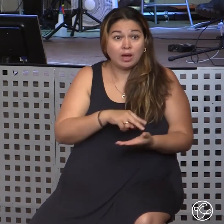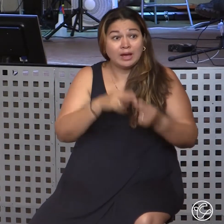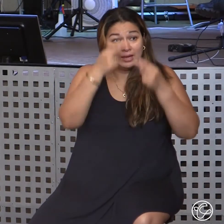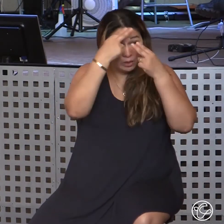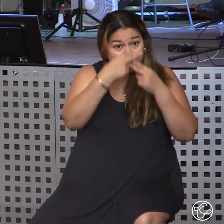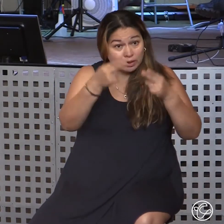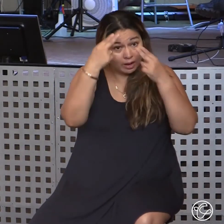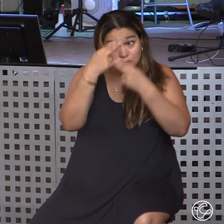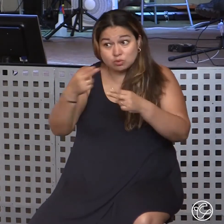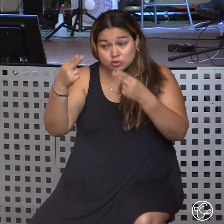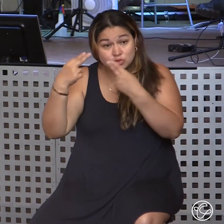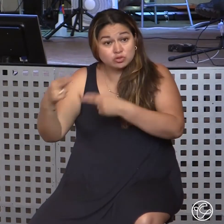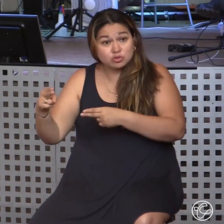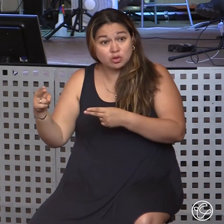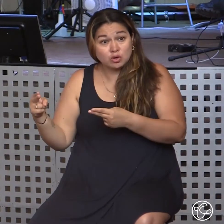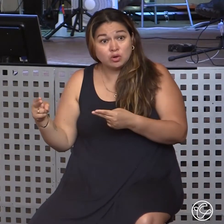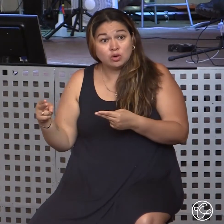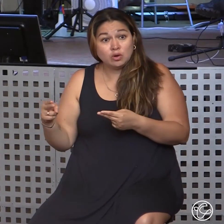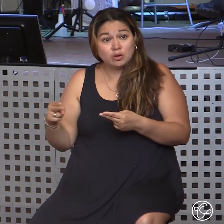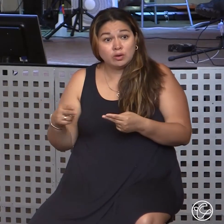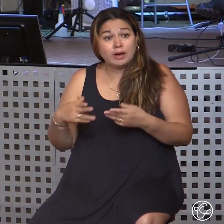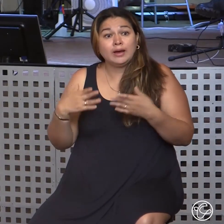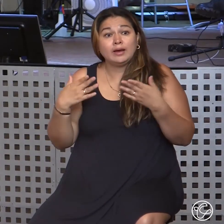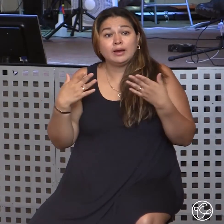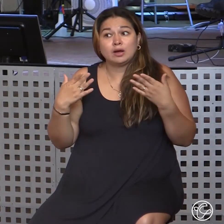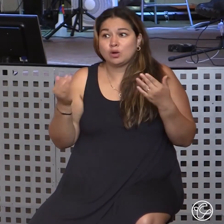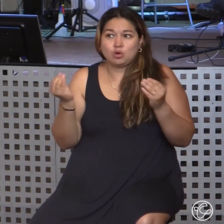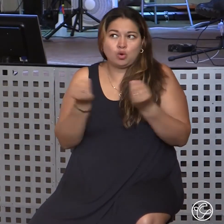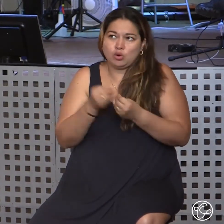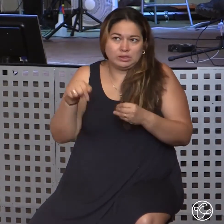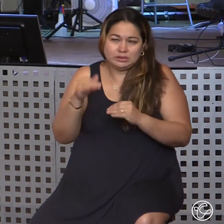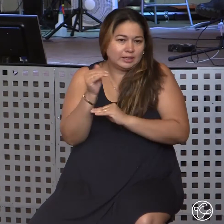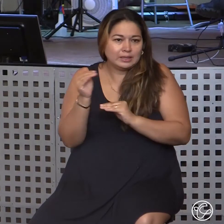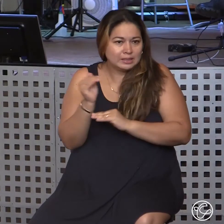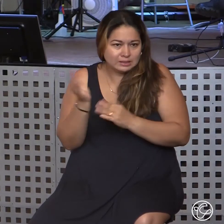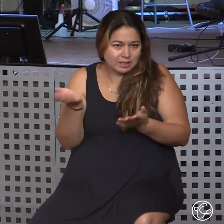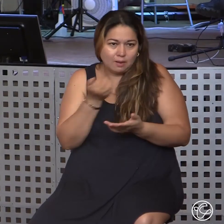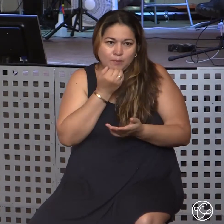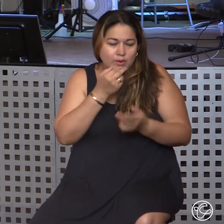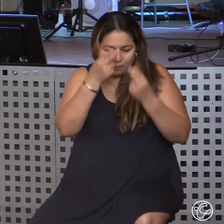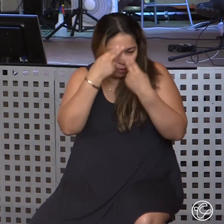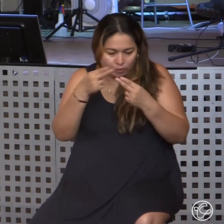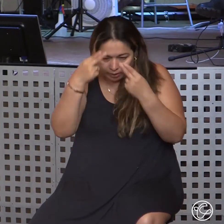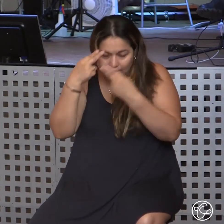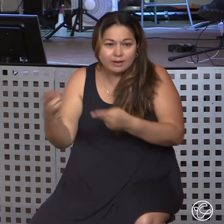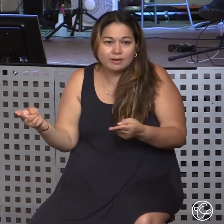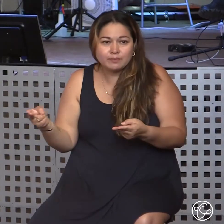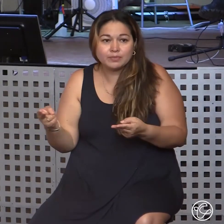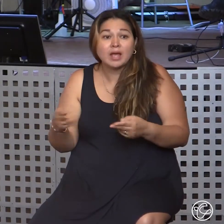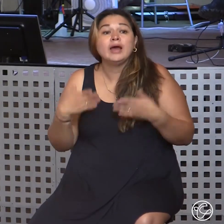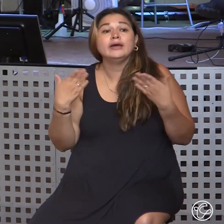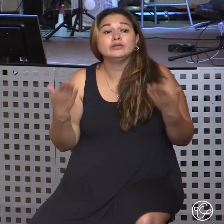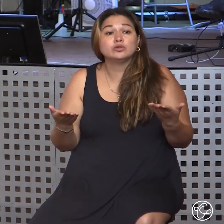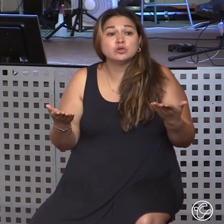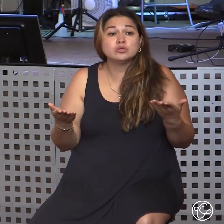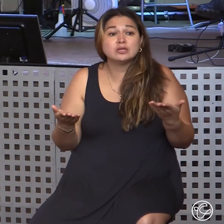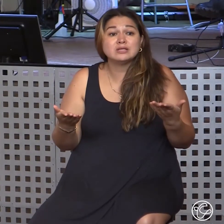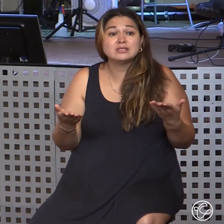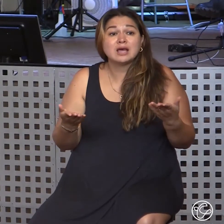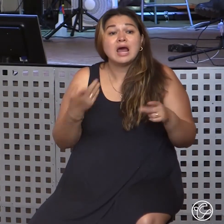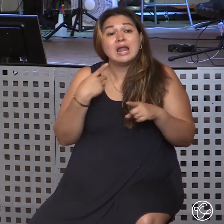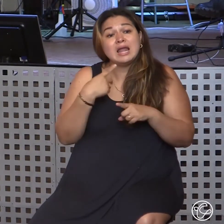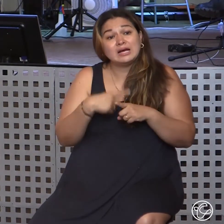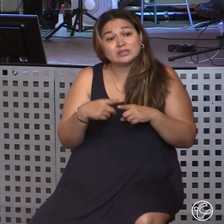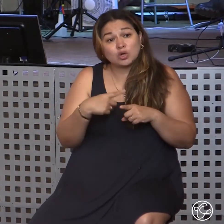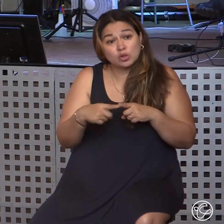las grandes bondades que Dios ha hecho con esta casa, ¿sabes qué va a pasar? No solo vamos a recuperar lo que el enemigo